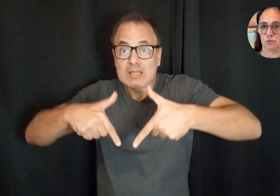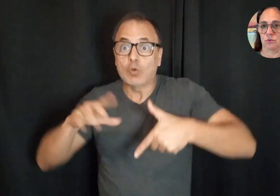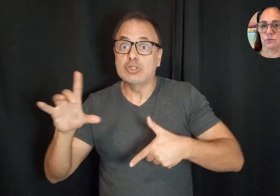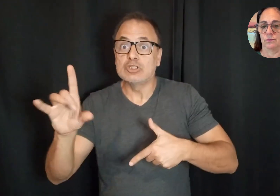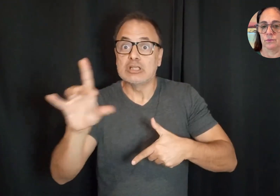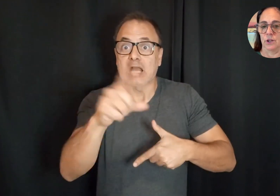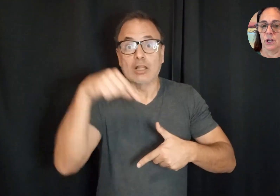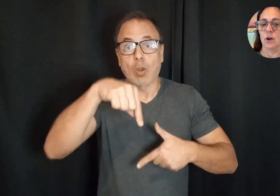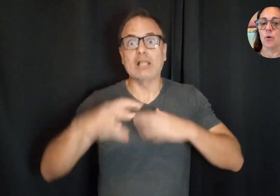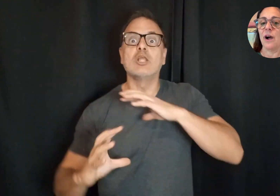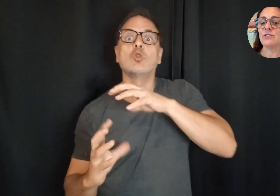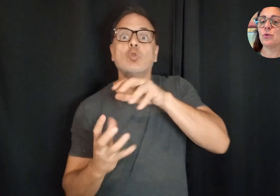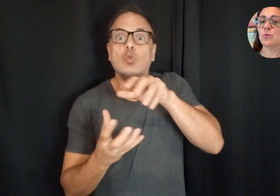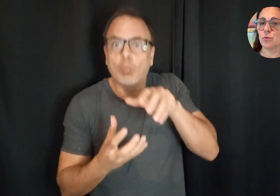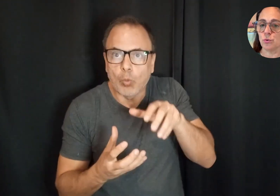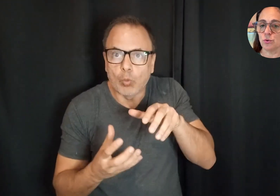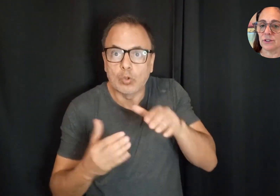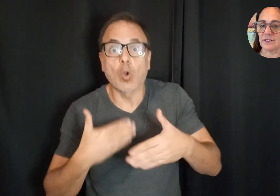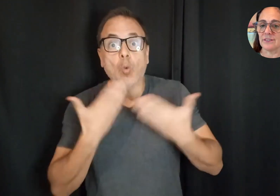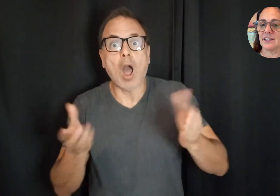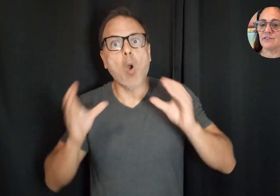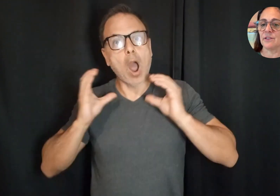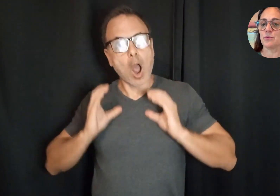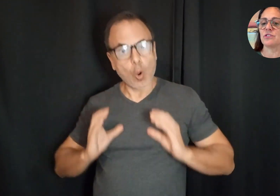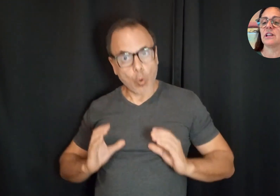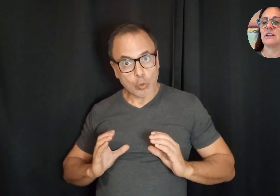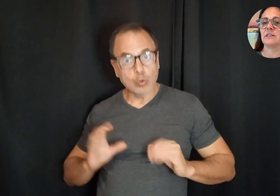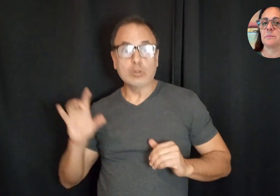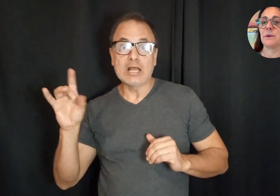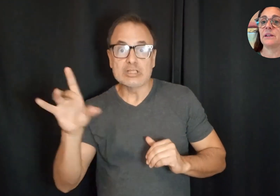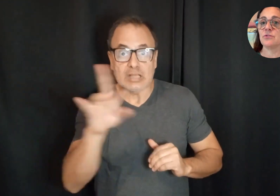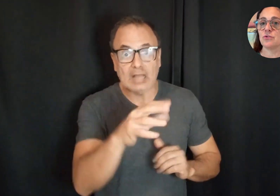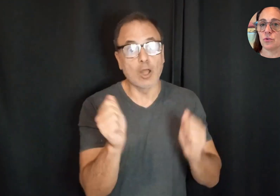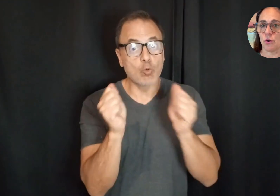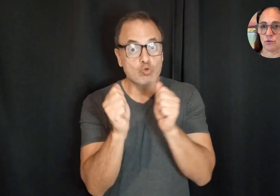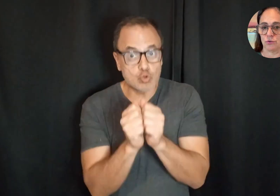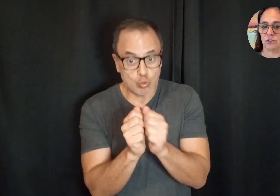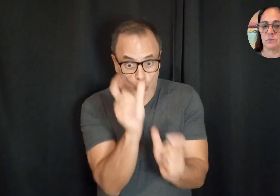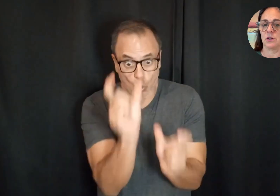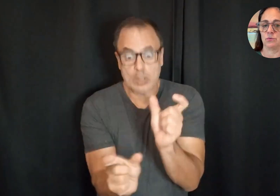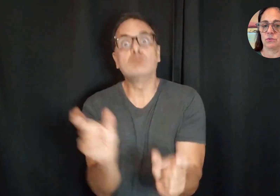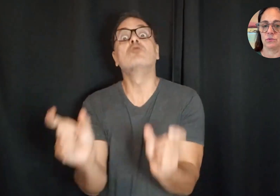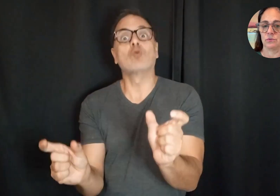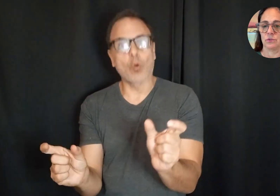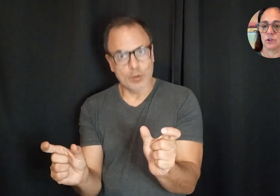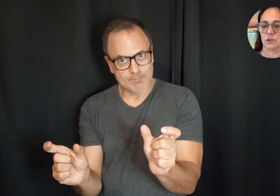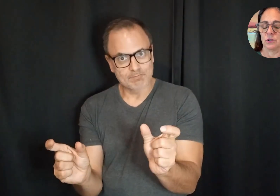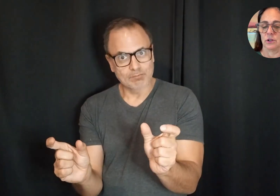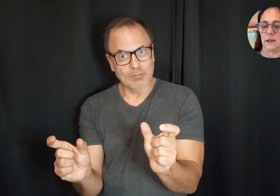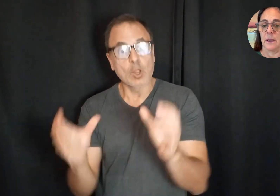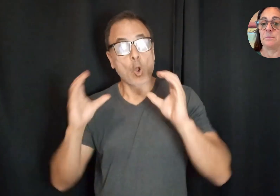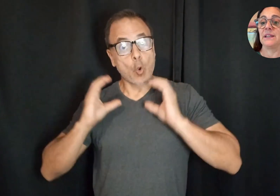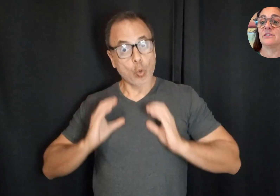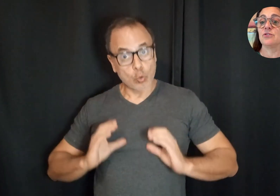mundo? Quais condutas devemos ter perante nossos irmãos, perante